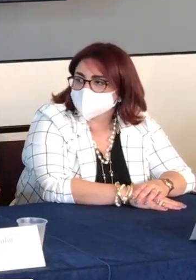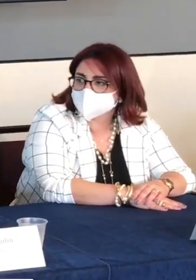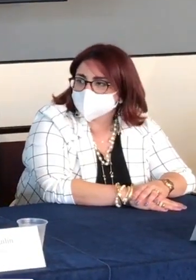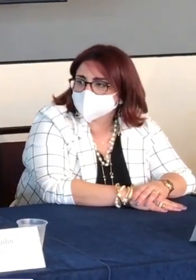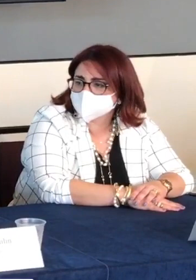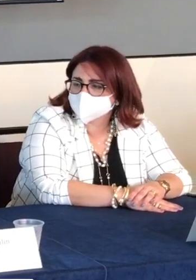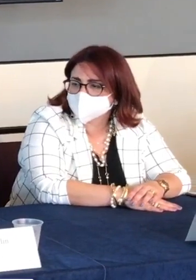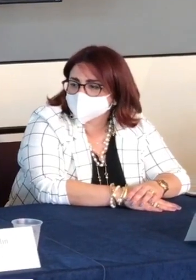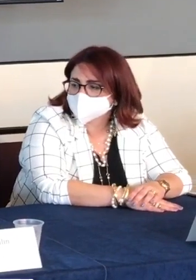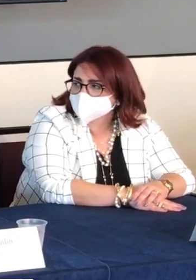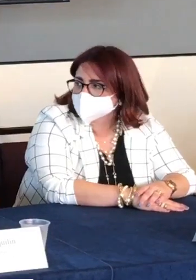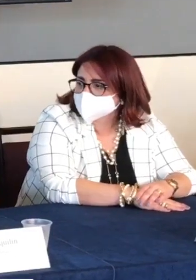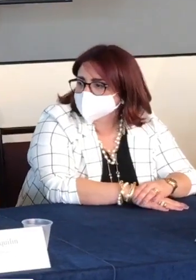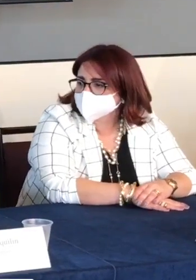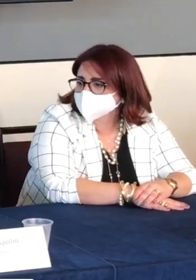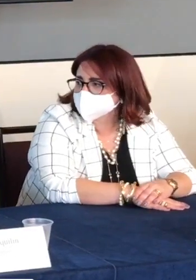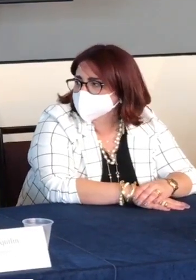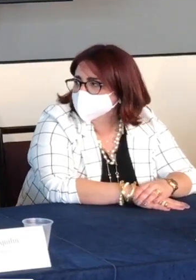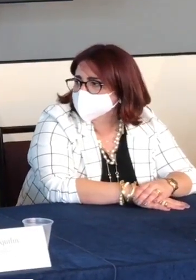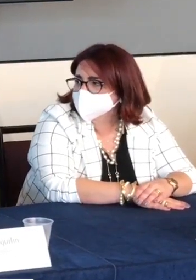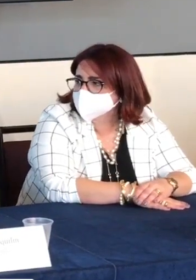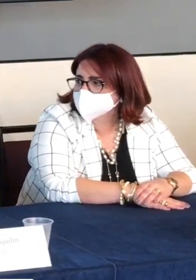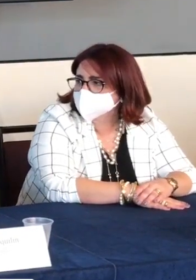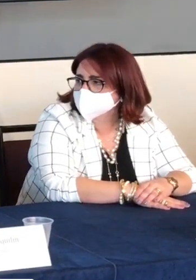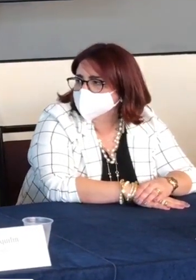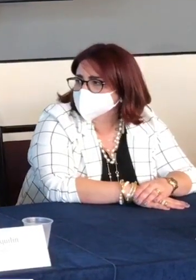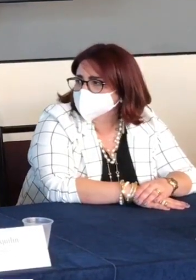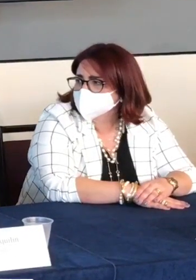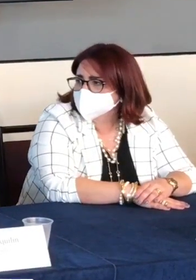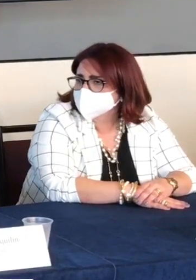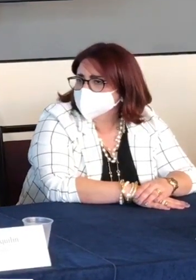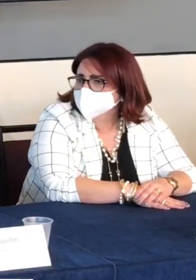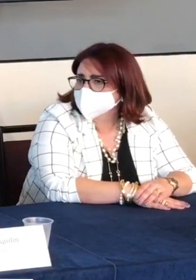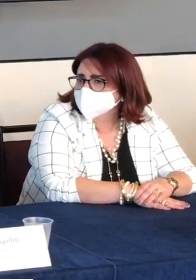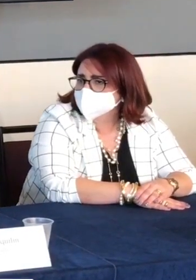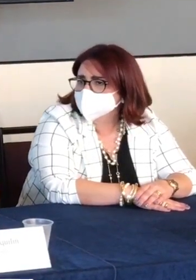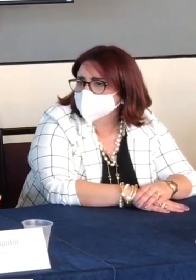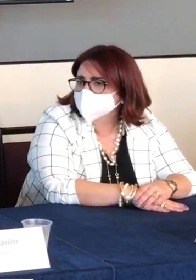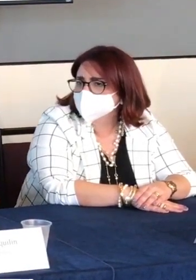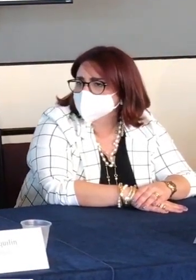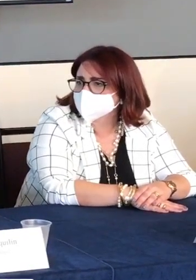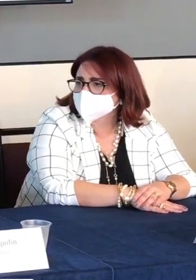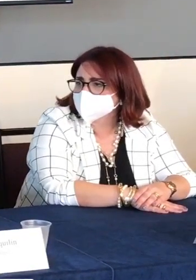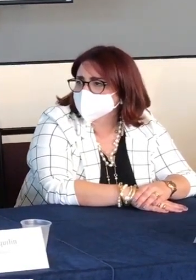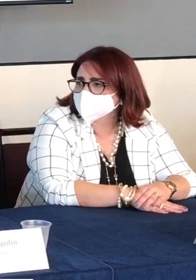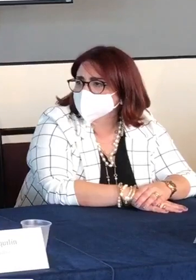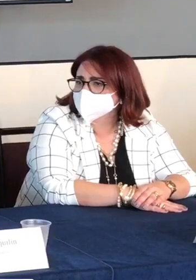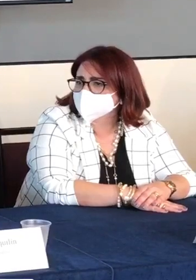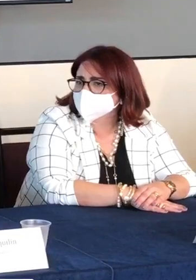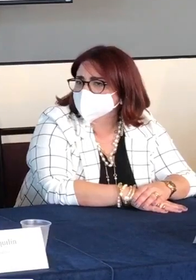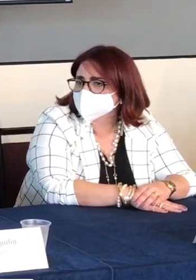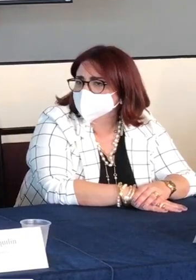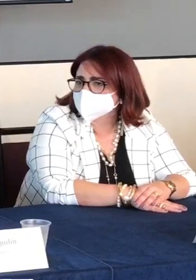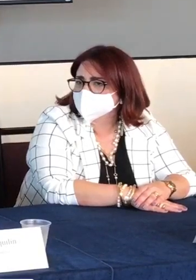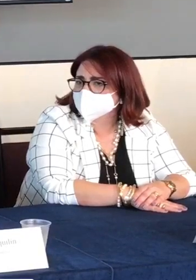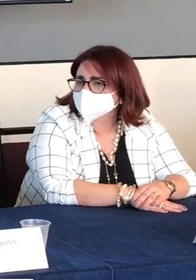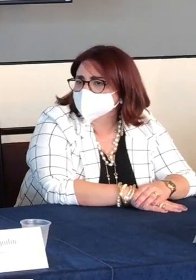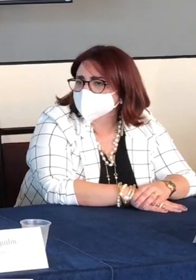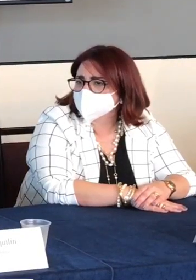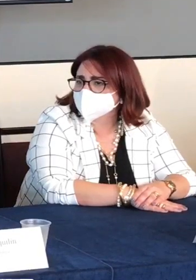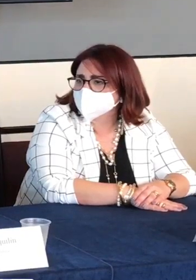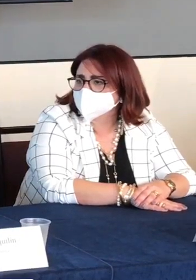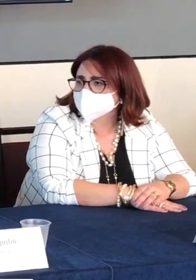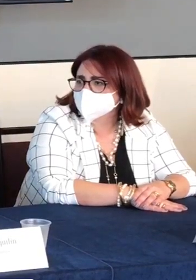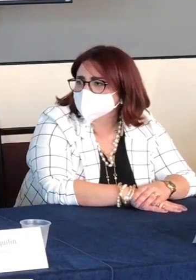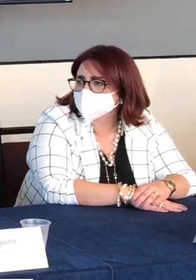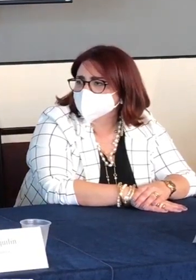refuerzo. Muchas de nuestras vacunas requieren un refuerzo y la razón de refuerzo es que la inmunidad que crea la vacuna puede